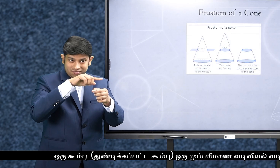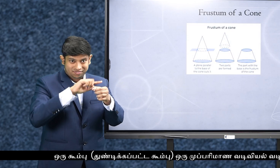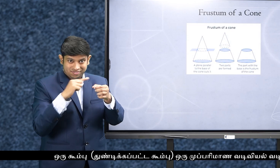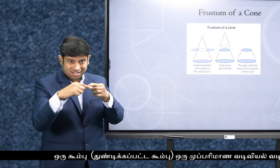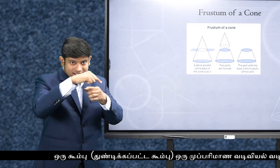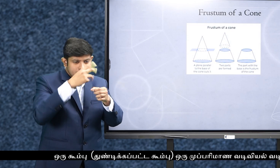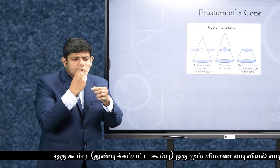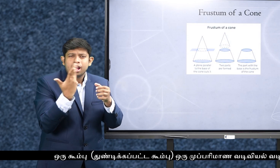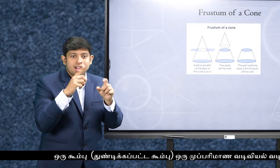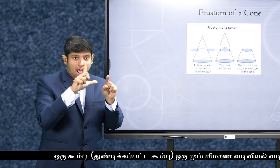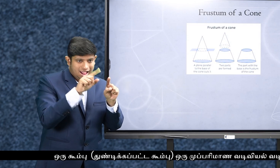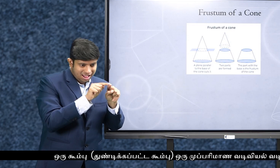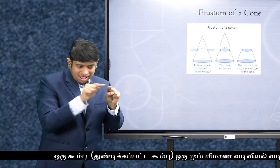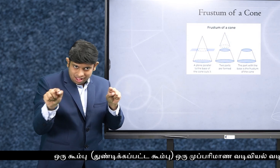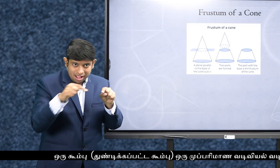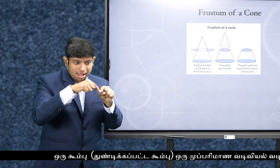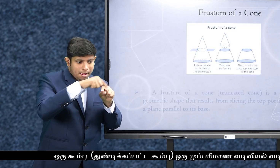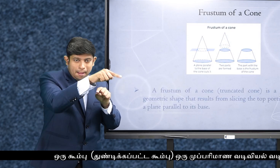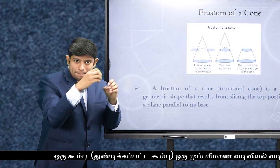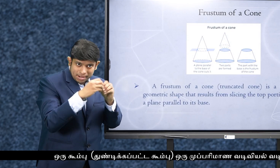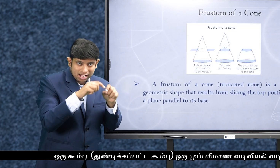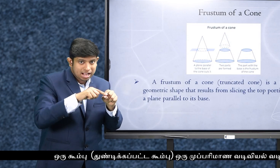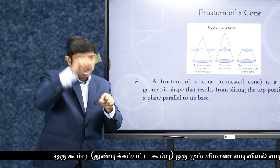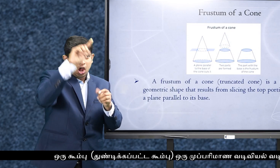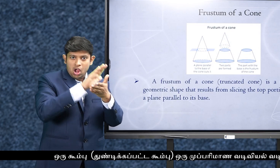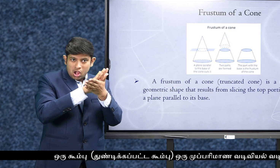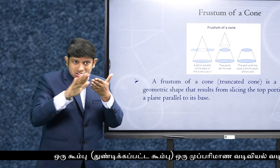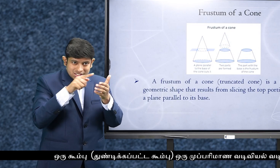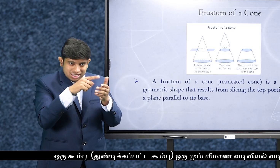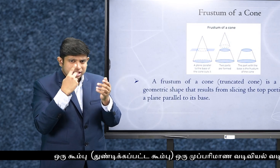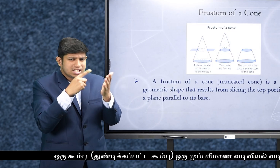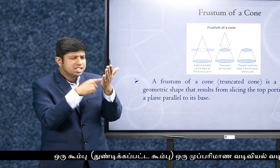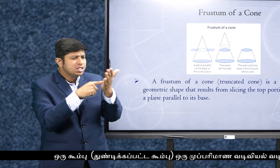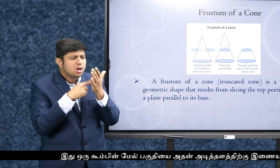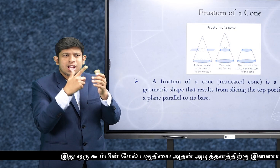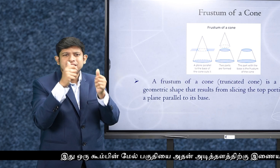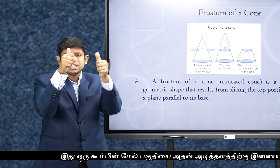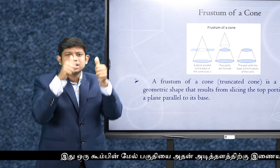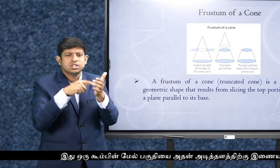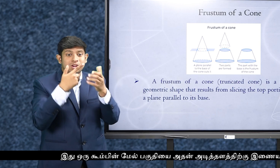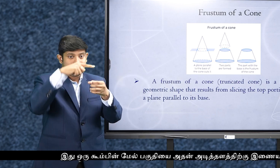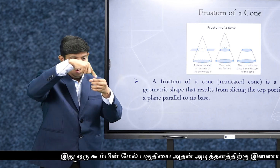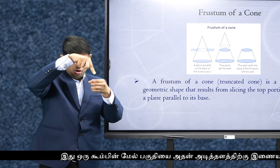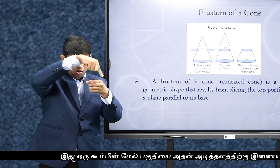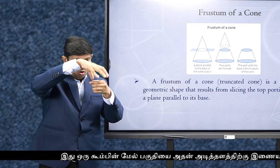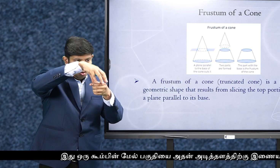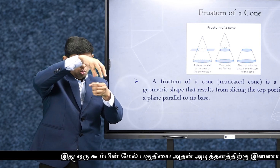அதாவது துண்டிக்கப்பட்ட கூம்பு, ஒரு முப்பரிமாண வடிவியல் வடிவமாகும். இது ஒரு கூம்பின் மேல் பகுதியை